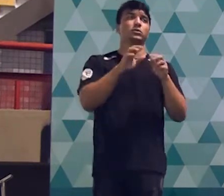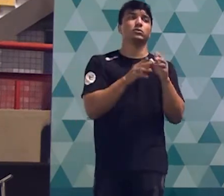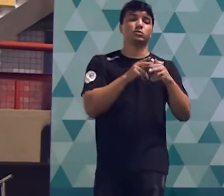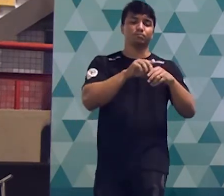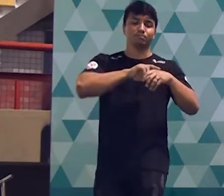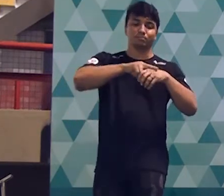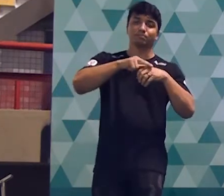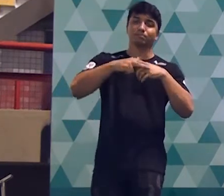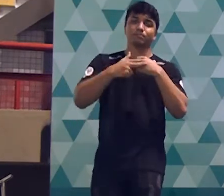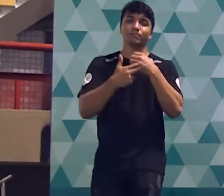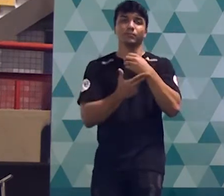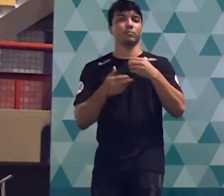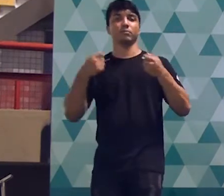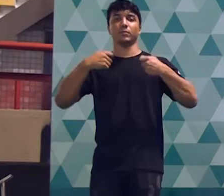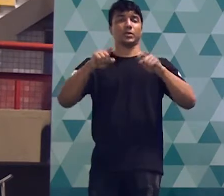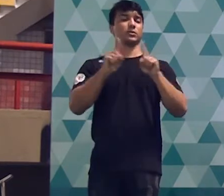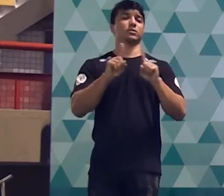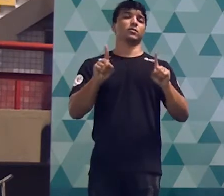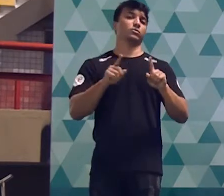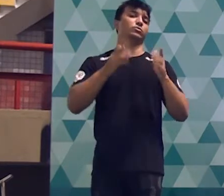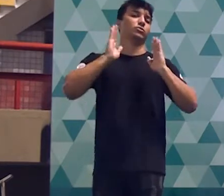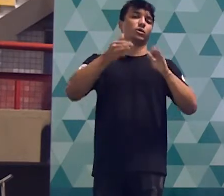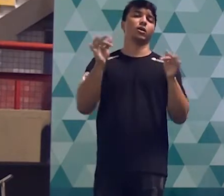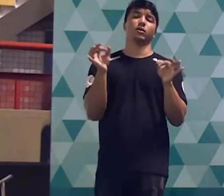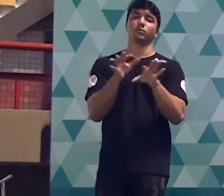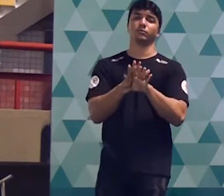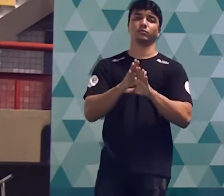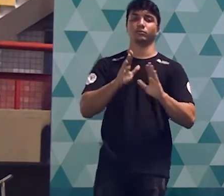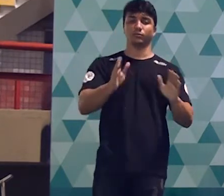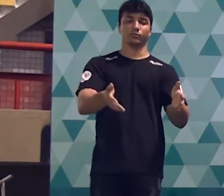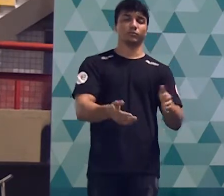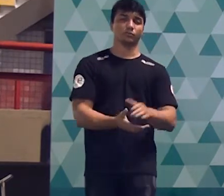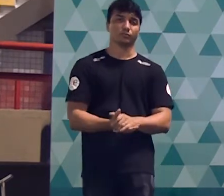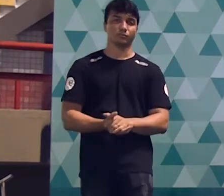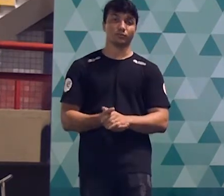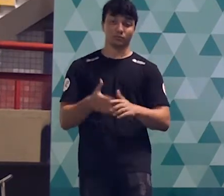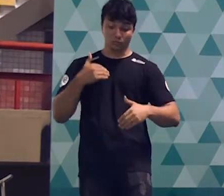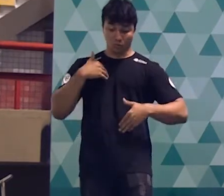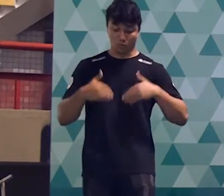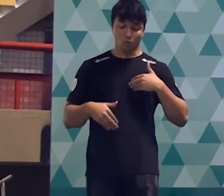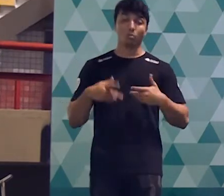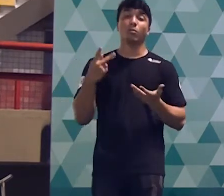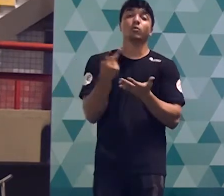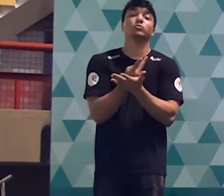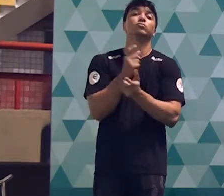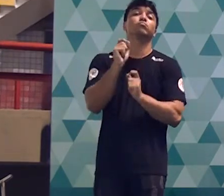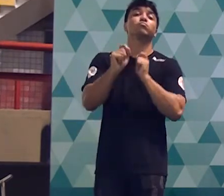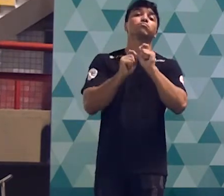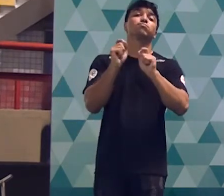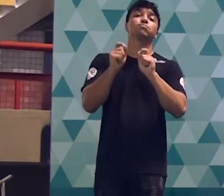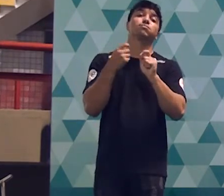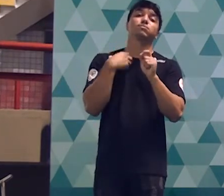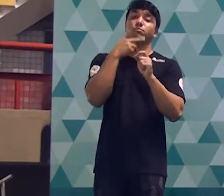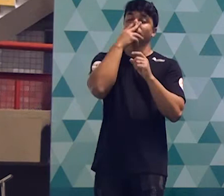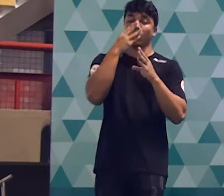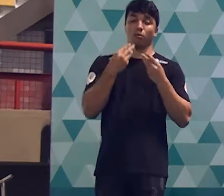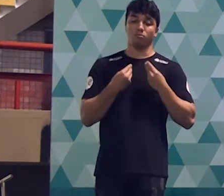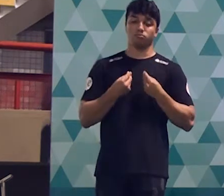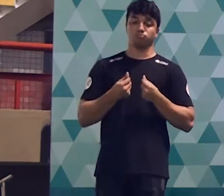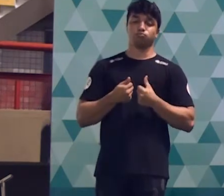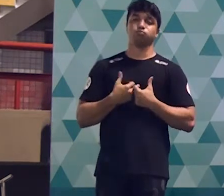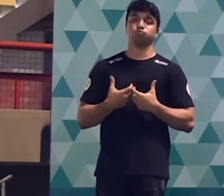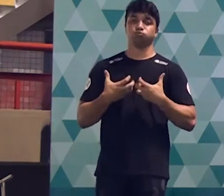gente precisa. Aí o que é que acontece com o corpo da gente? Ele deixa